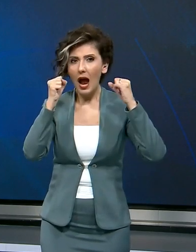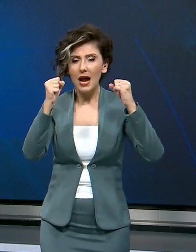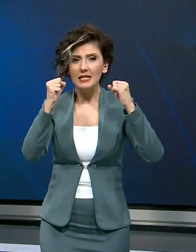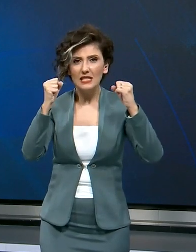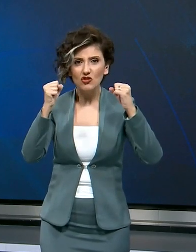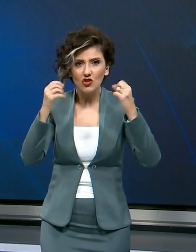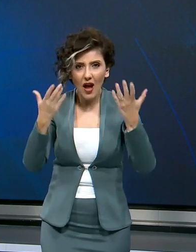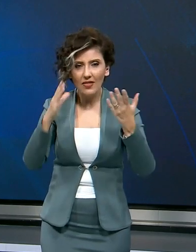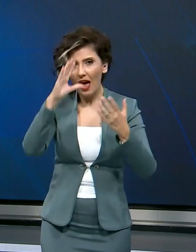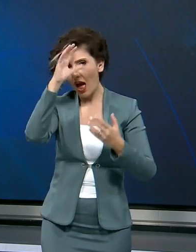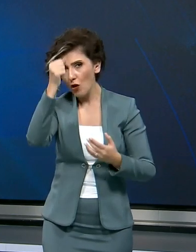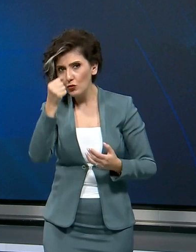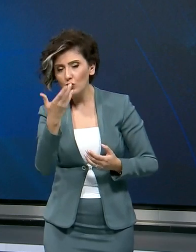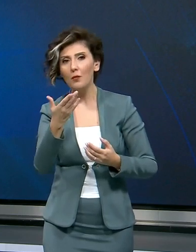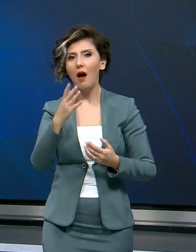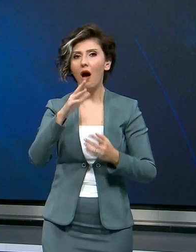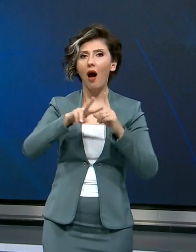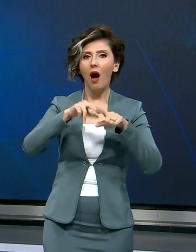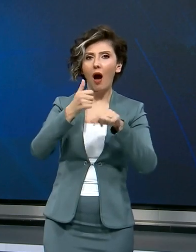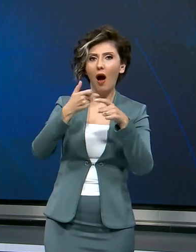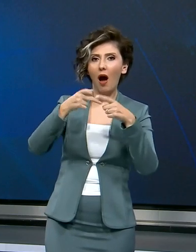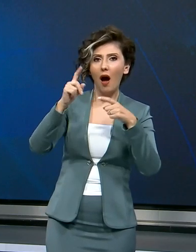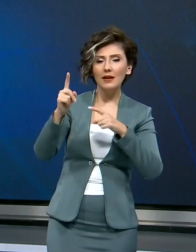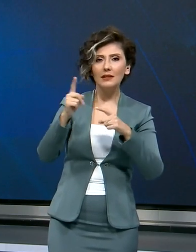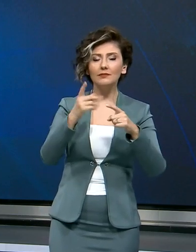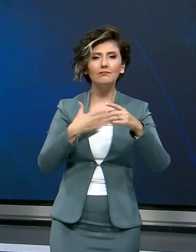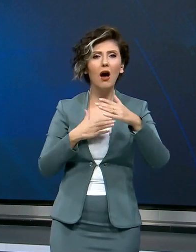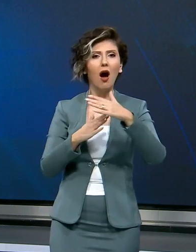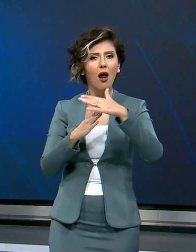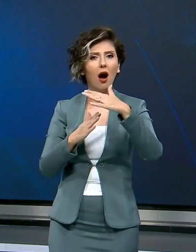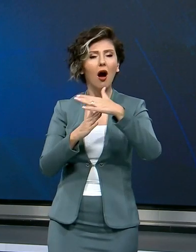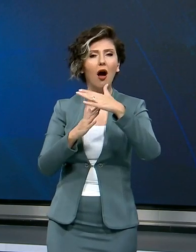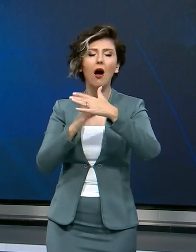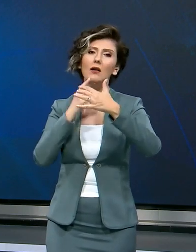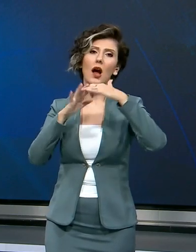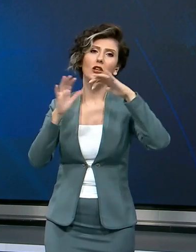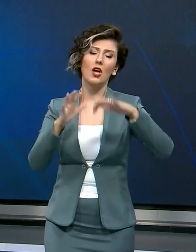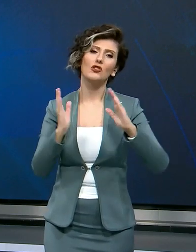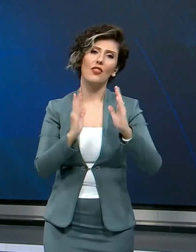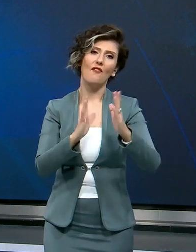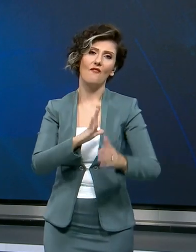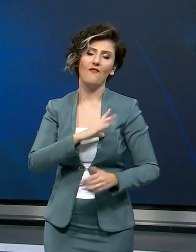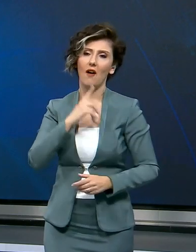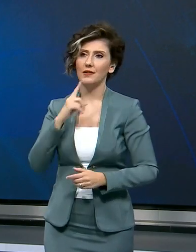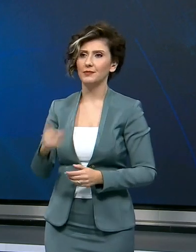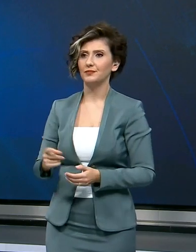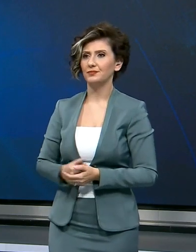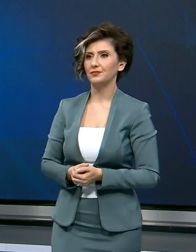Erzurum, Erzincan ve Ağrı'da aralıklarla kar yağışı etkili oluyor.